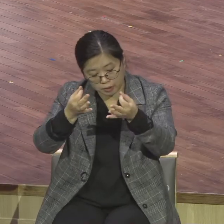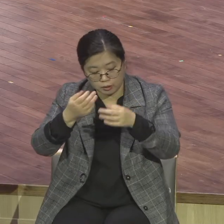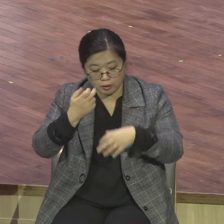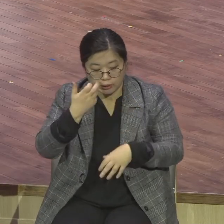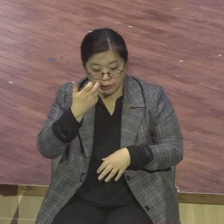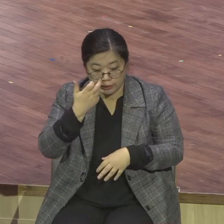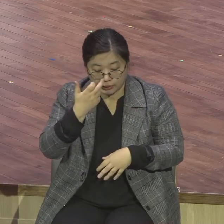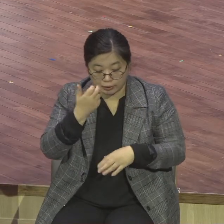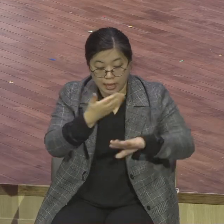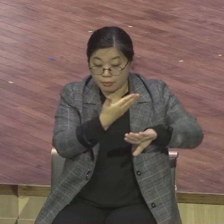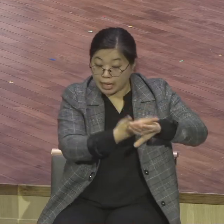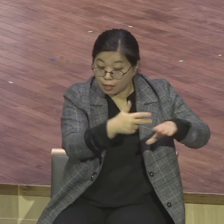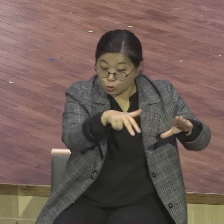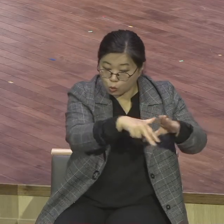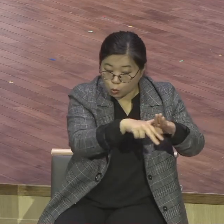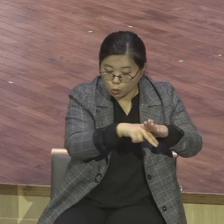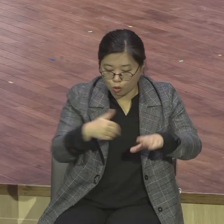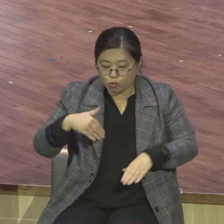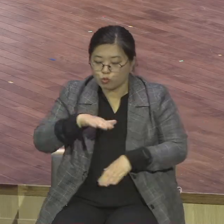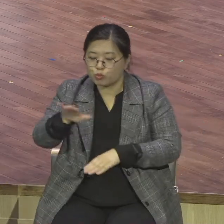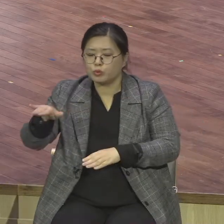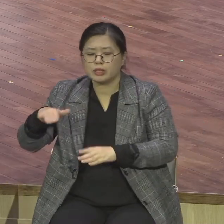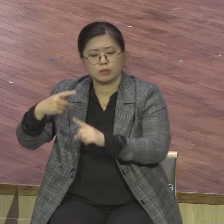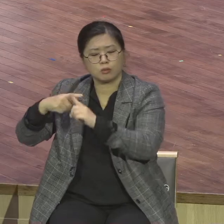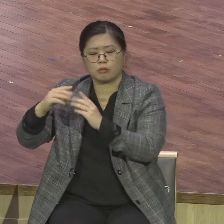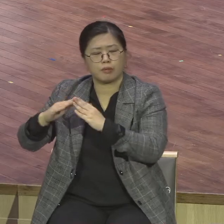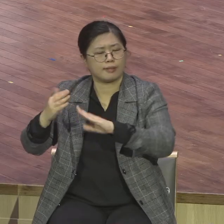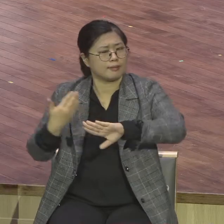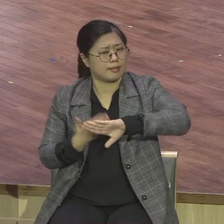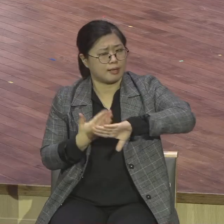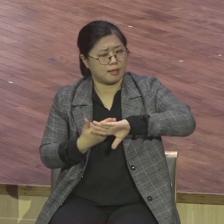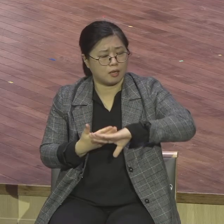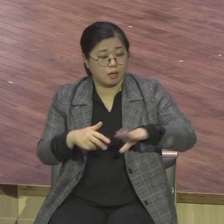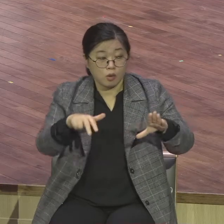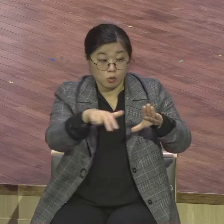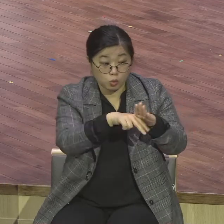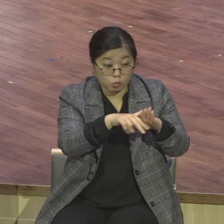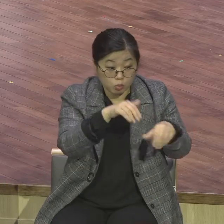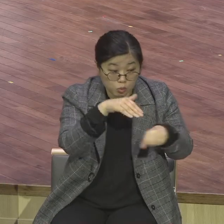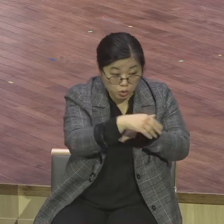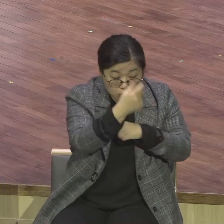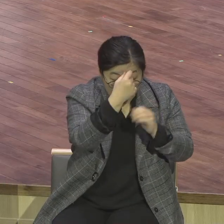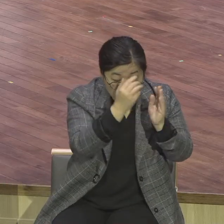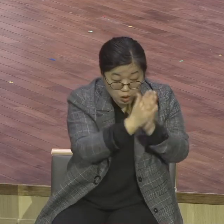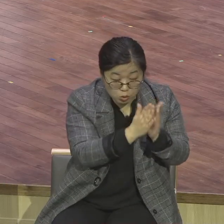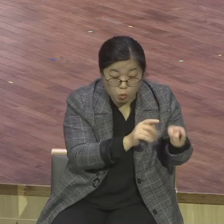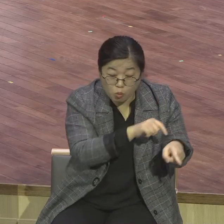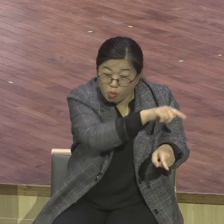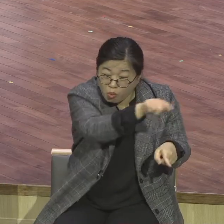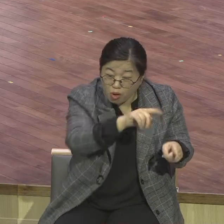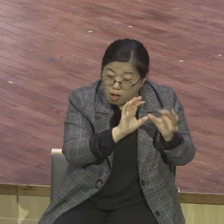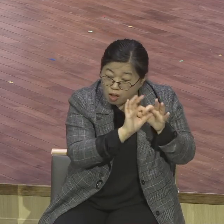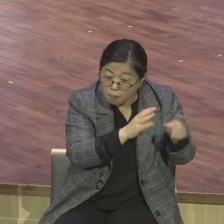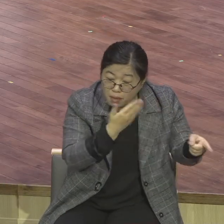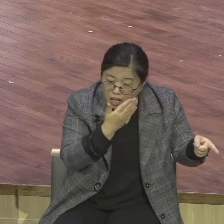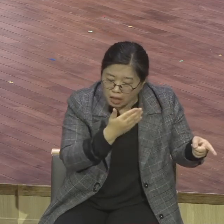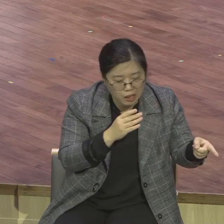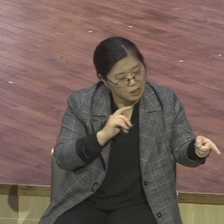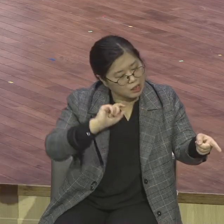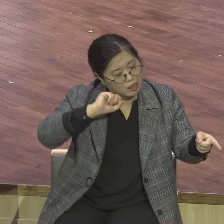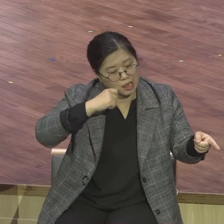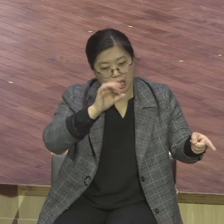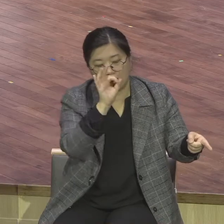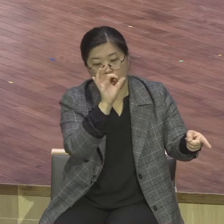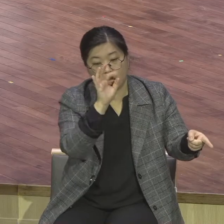아니에요. 우리는 언약 기도합니다. 하나님의 아버지라고 부르면서 하나님 말씀 잡고 하나님 앞에